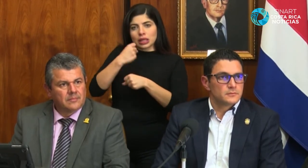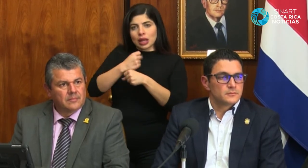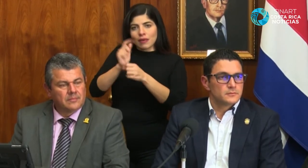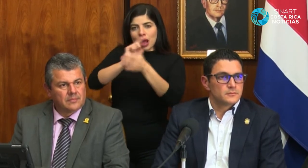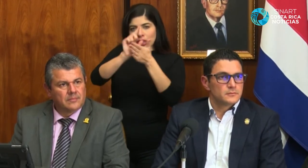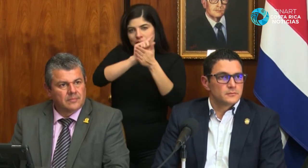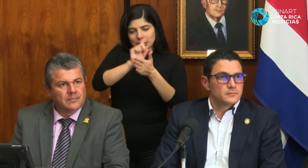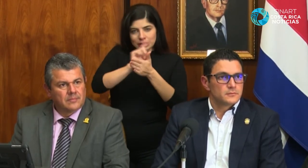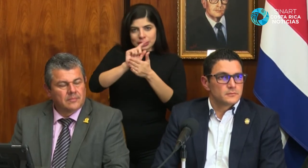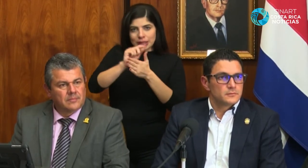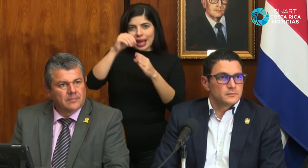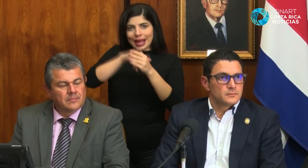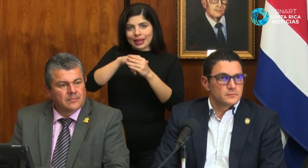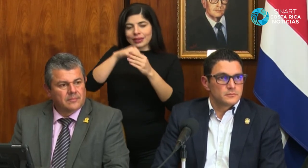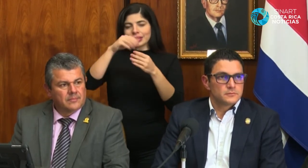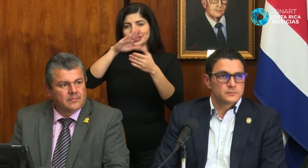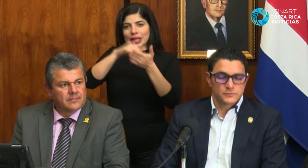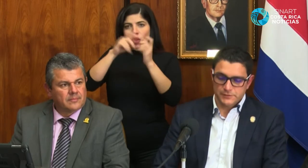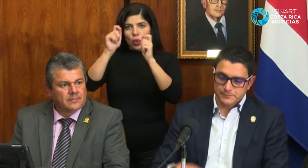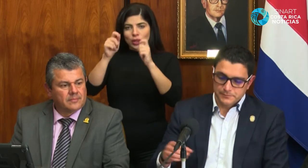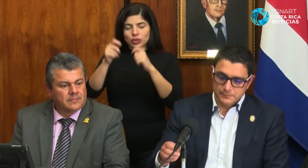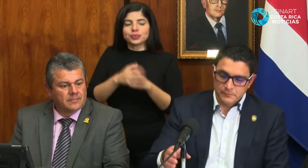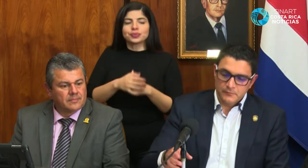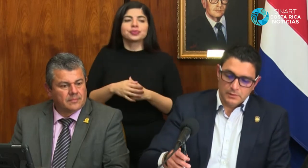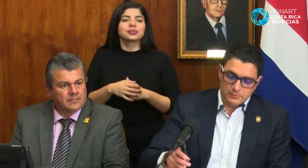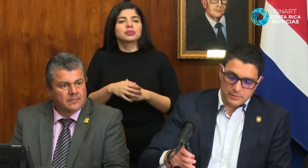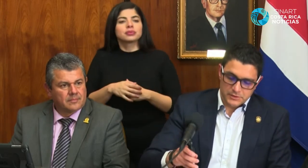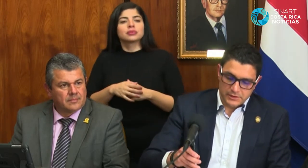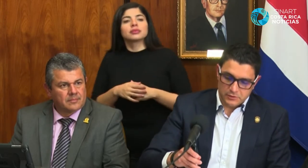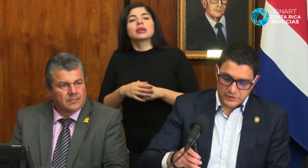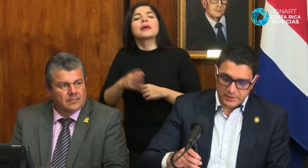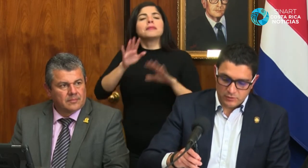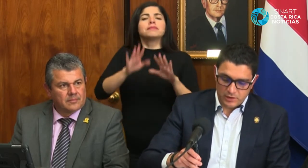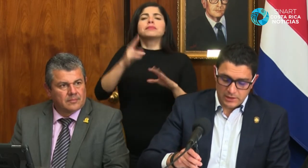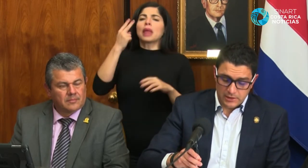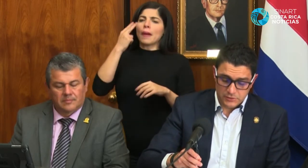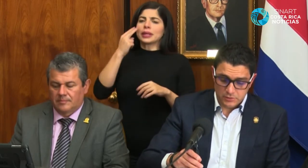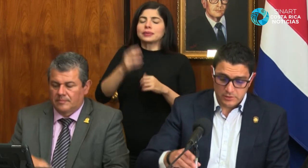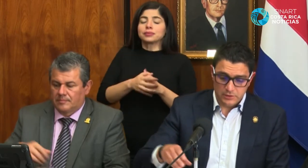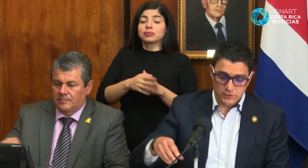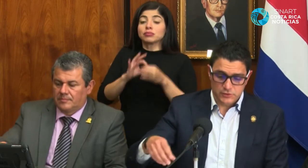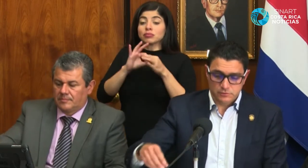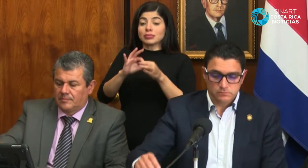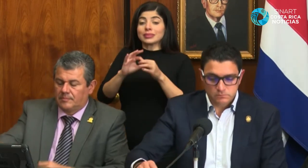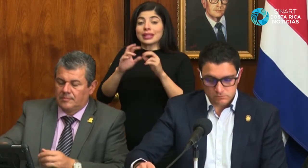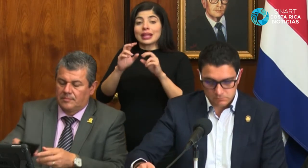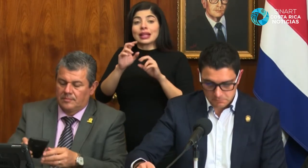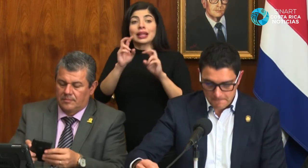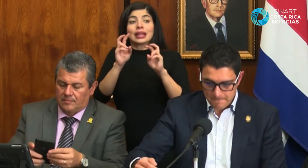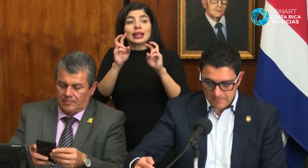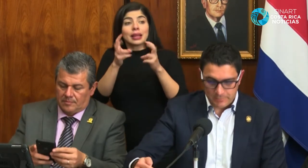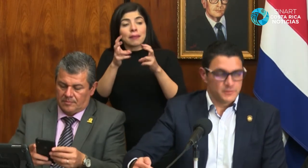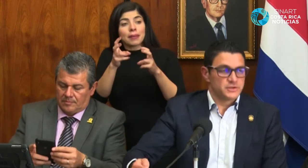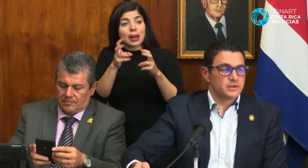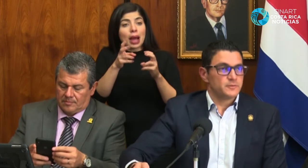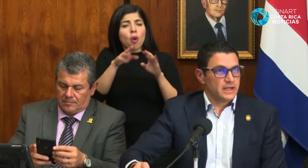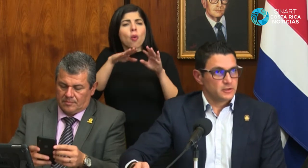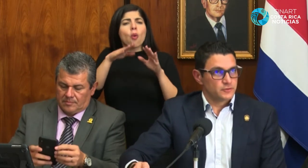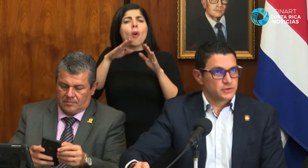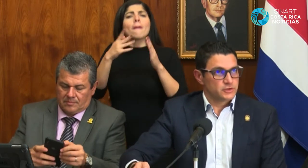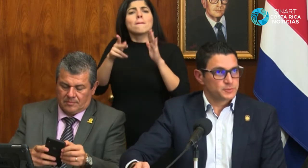desinfección en los centros educativos. Sí. Vamos a ver, con respecto al asunto de la prohibición